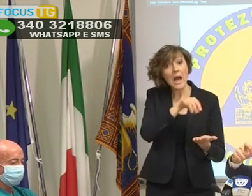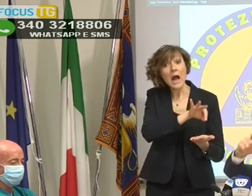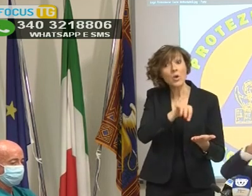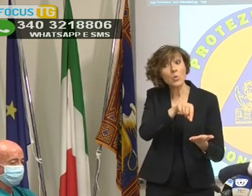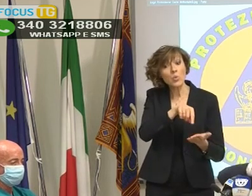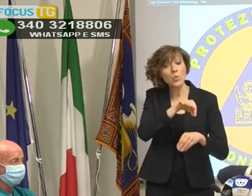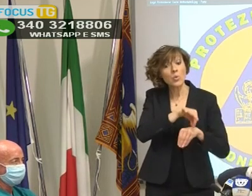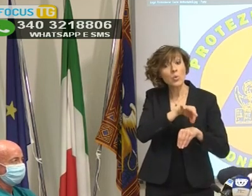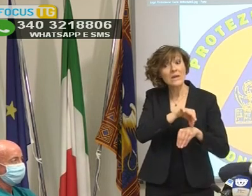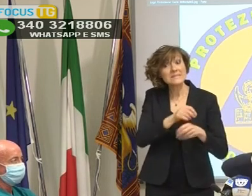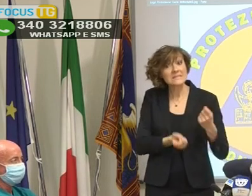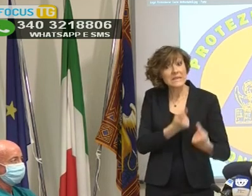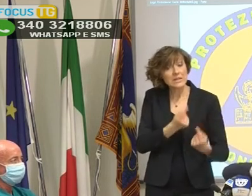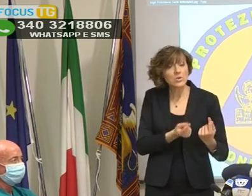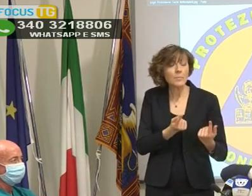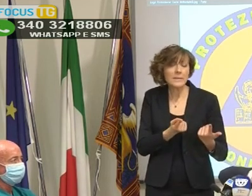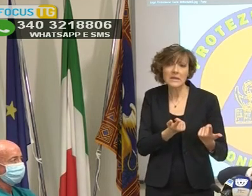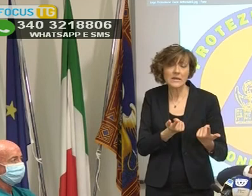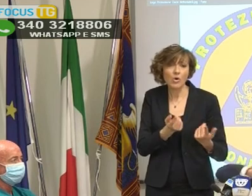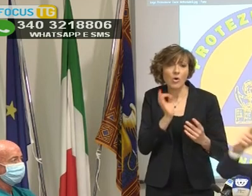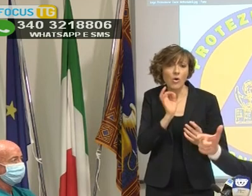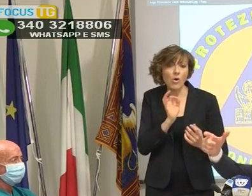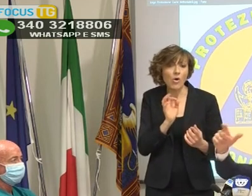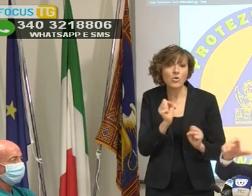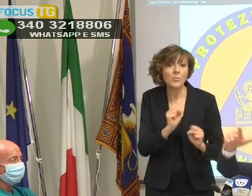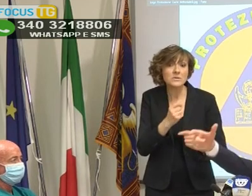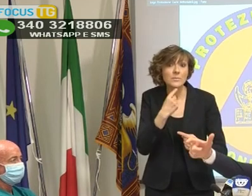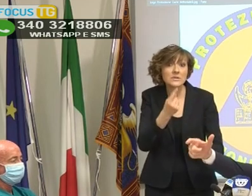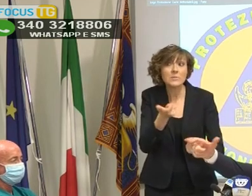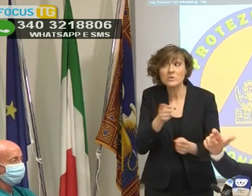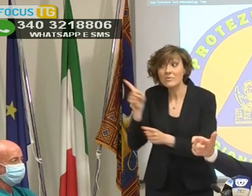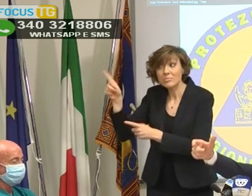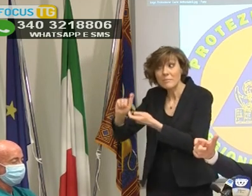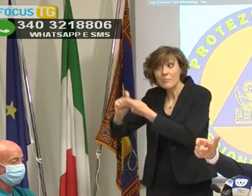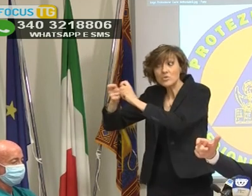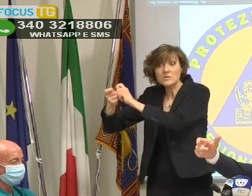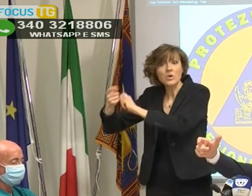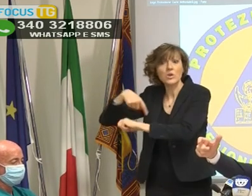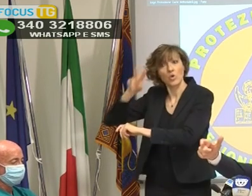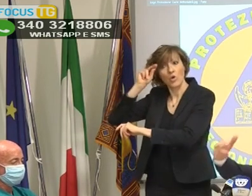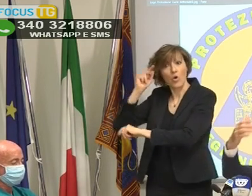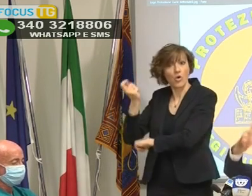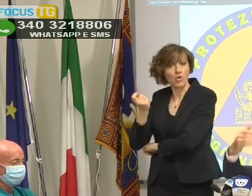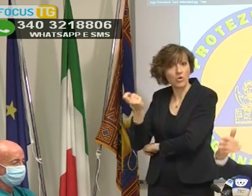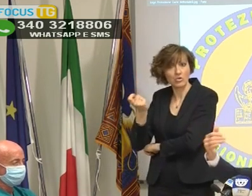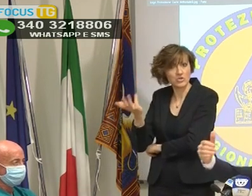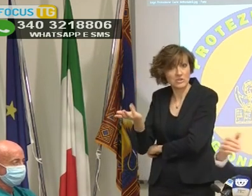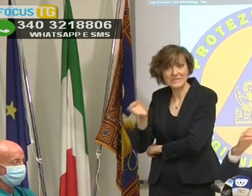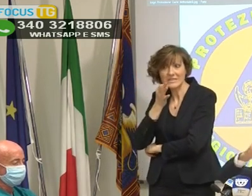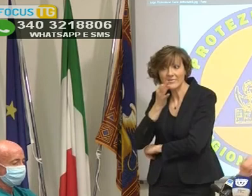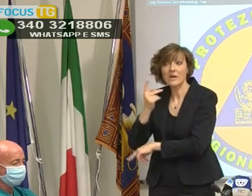manifestazioni cliniche a oggi non siamo in grado di dirvele perché non, c'è un virus, è una mutazione che non conosciamo. E quindi bisogna